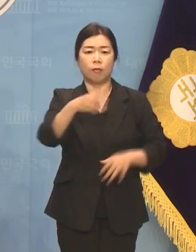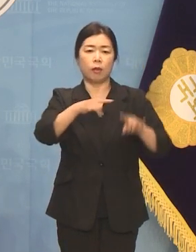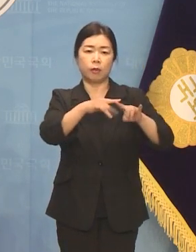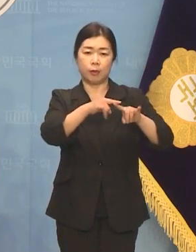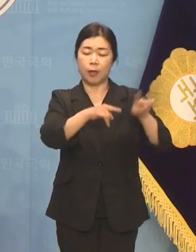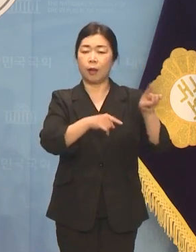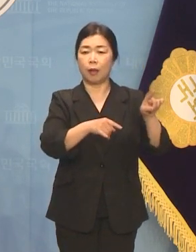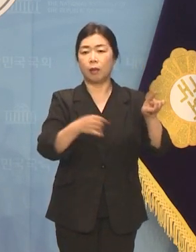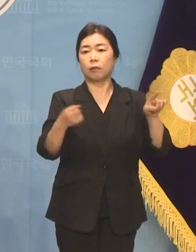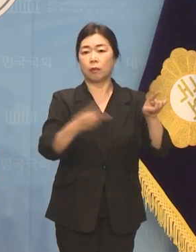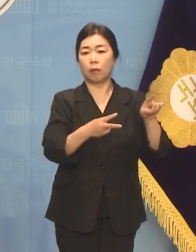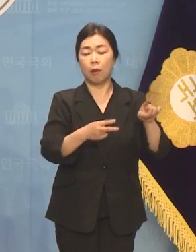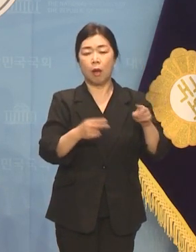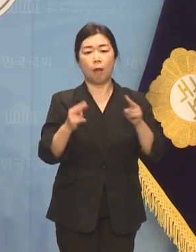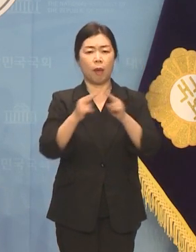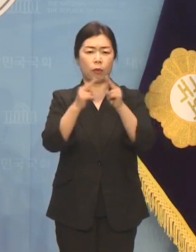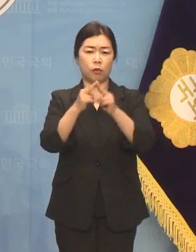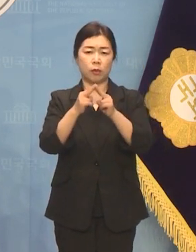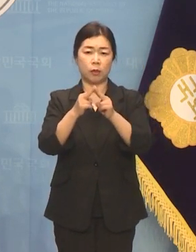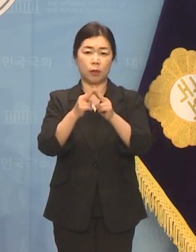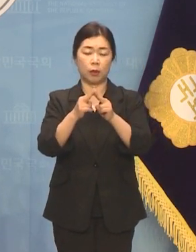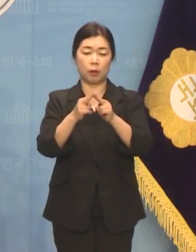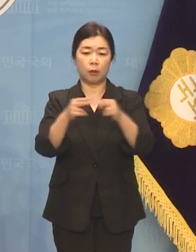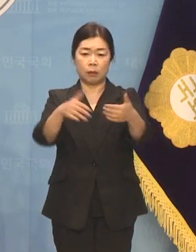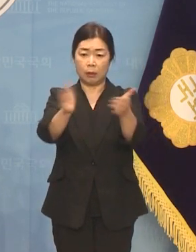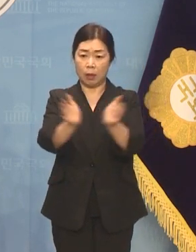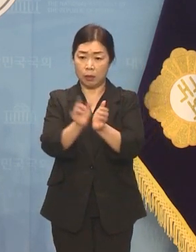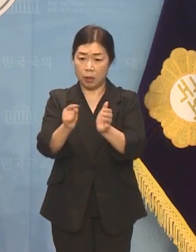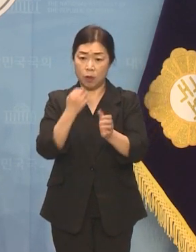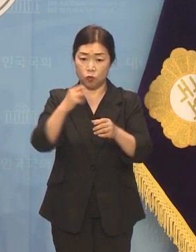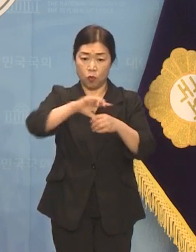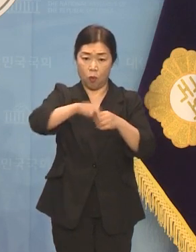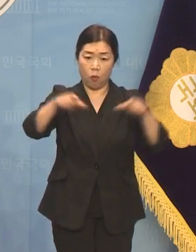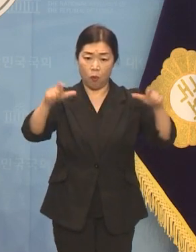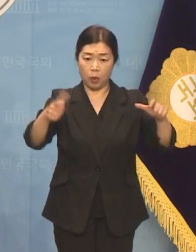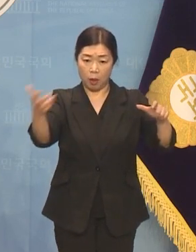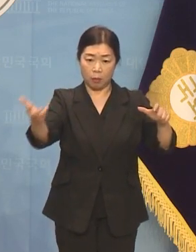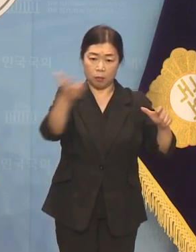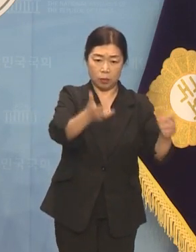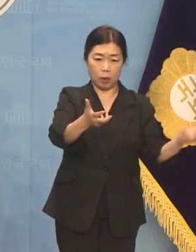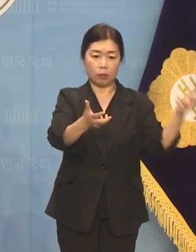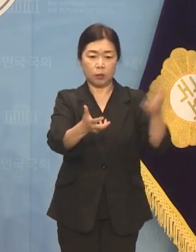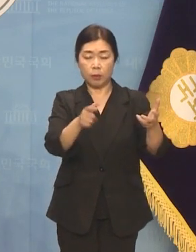삼성전자를 비롯해서 반도체 클러스터를 지금 수도권 입지하면서